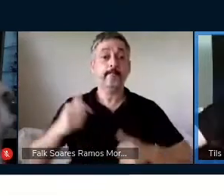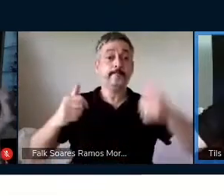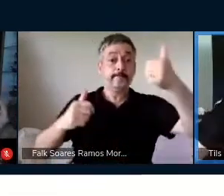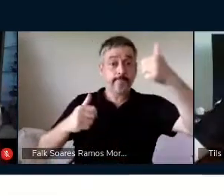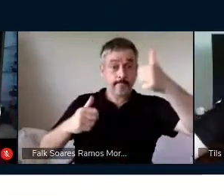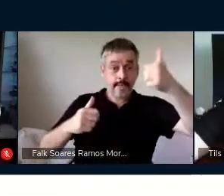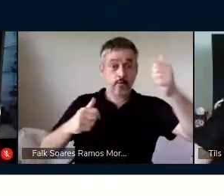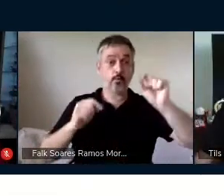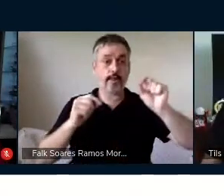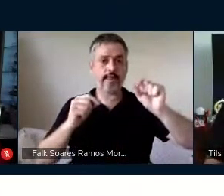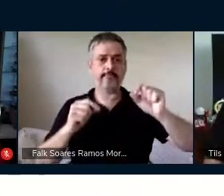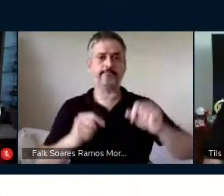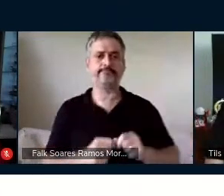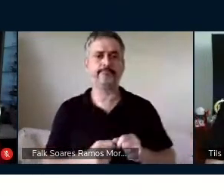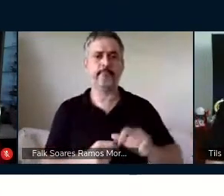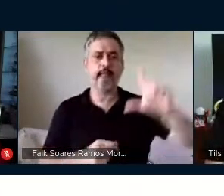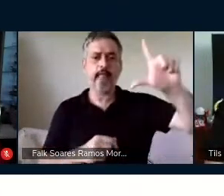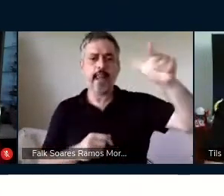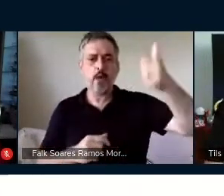bilinguismo.